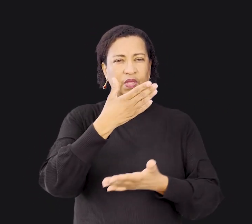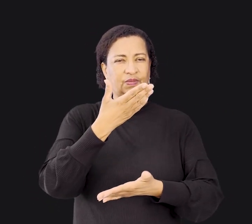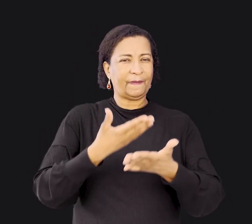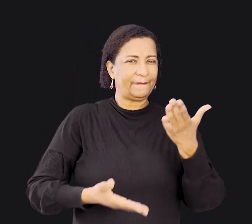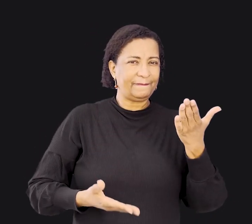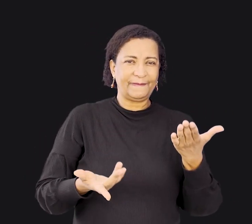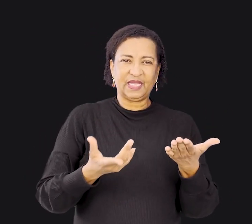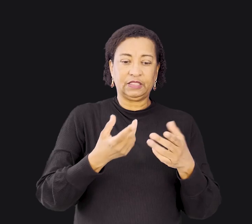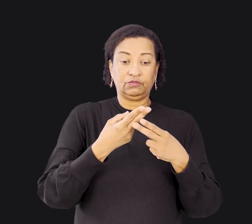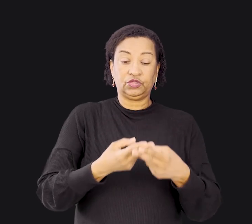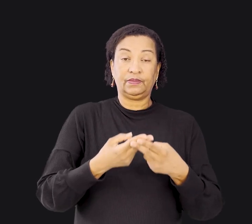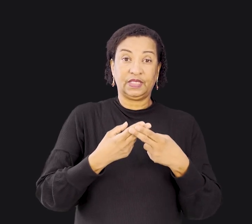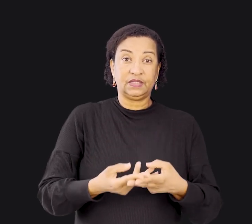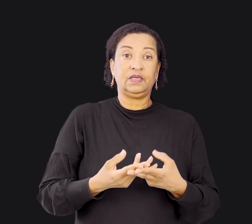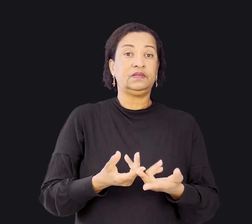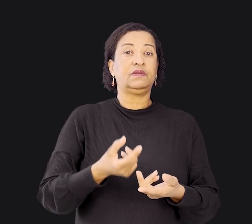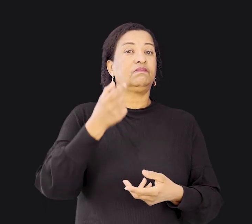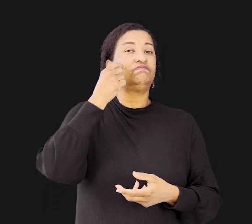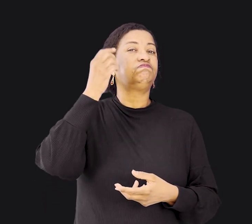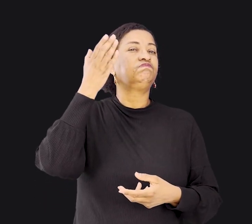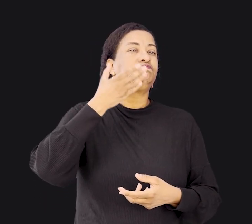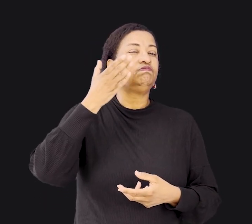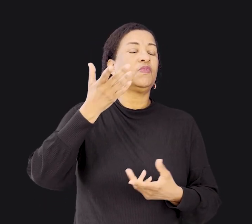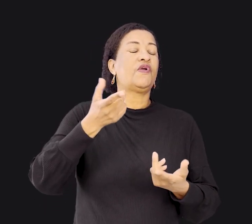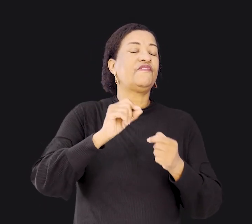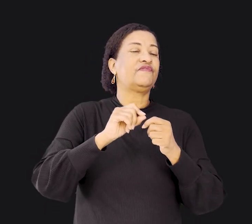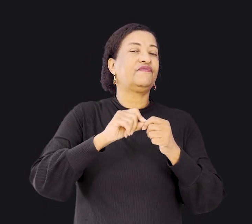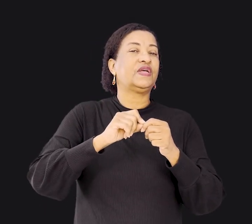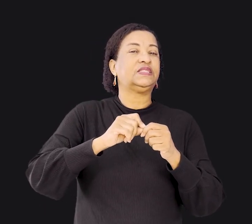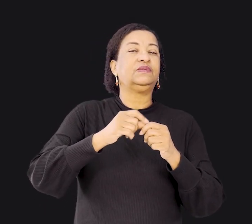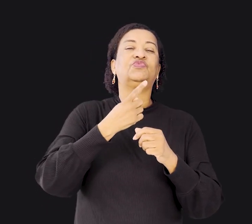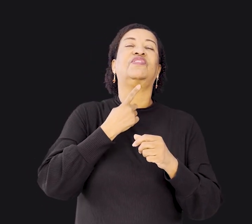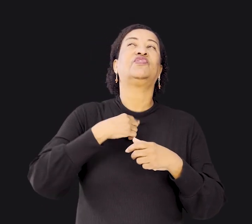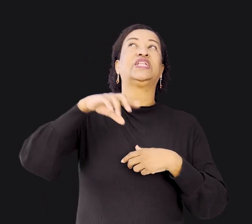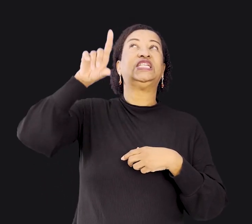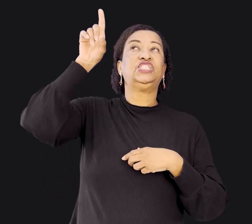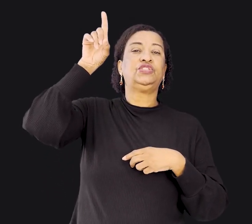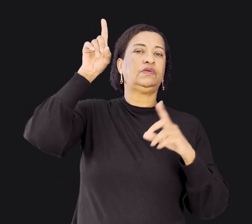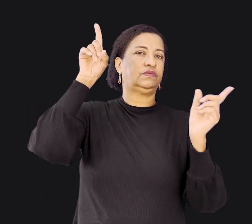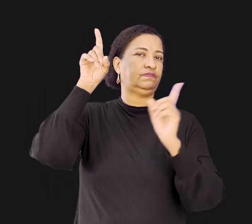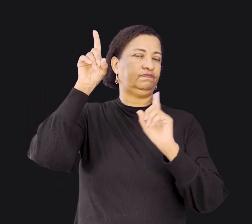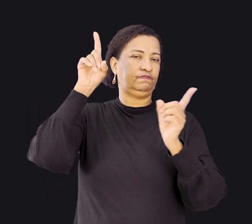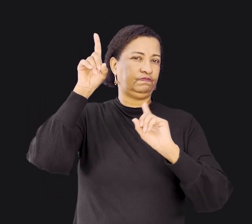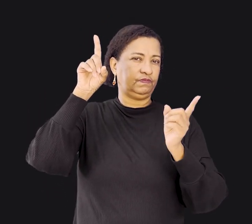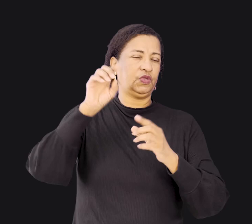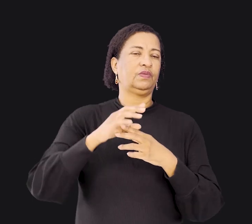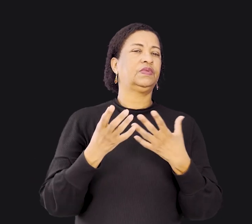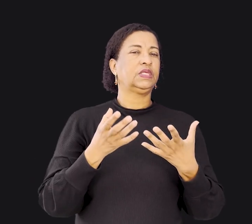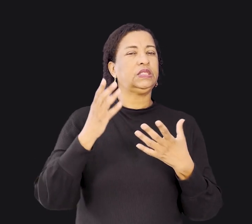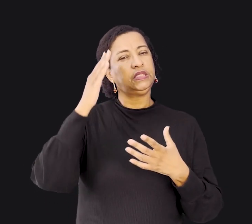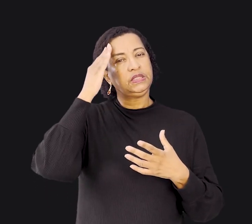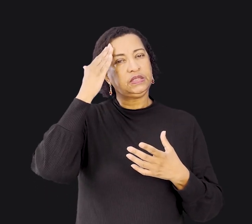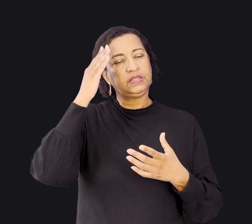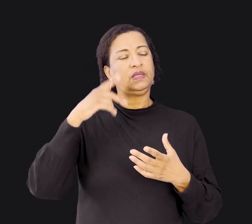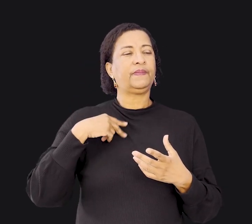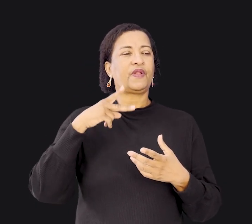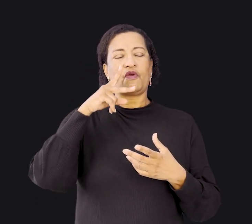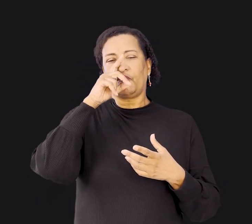cabeça, não cumprimos a vontade de Deus nem sua obra. Tiago quer que entendamos as fontes das forças que